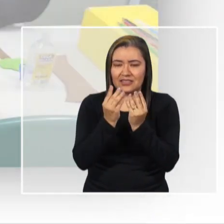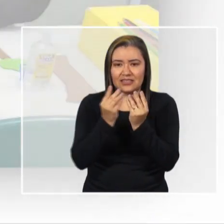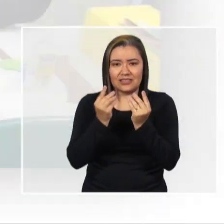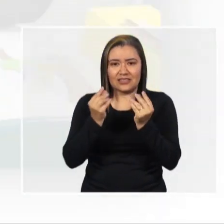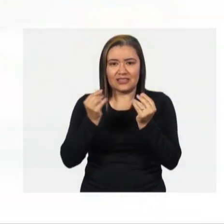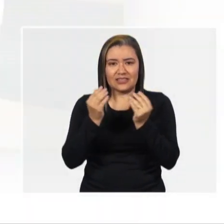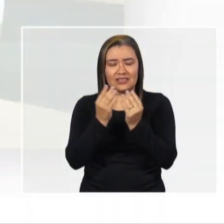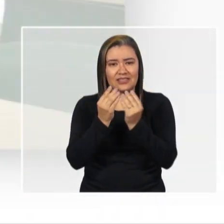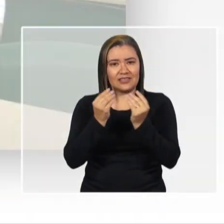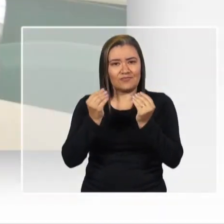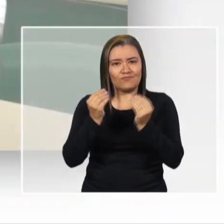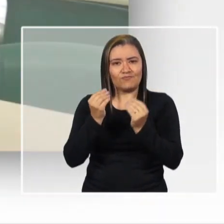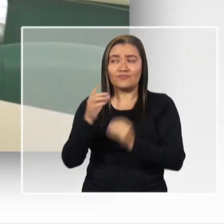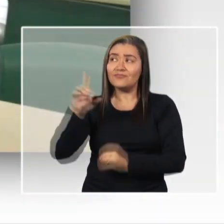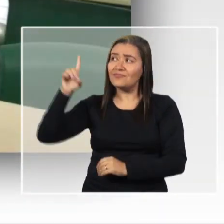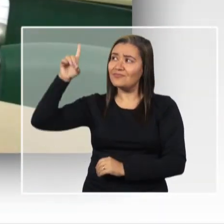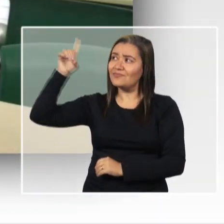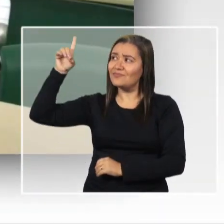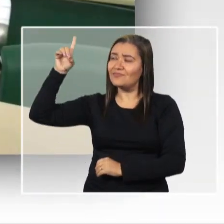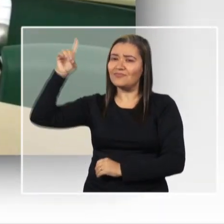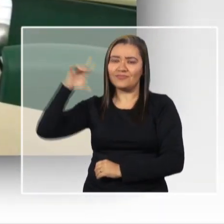cada detalhe,